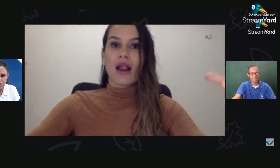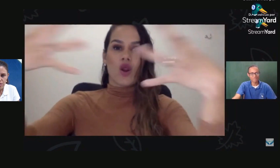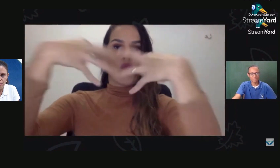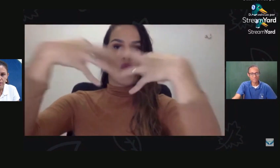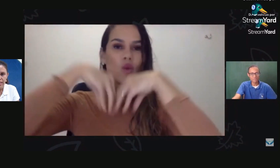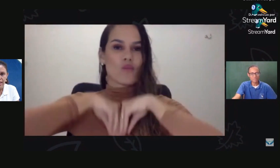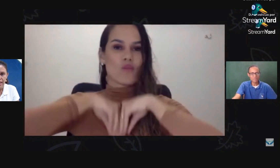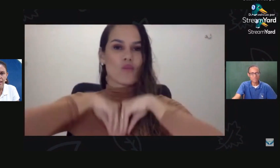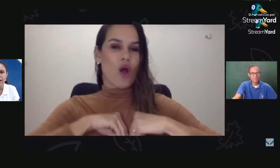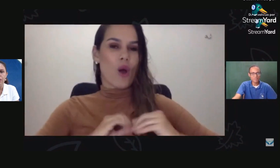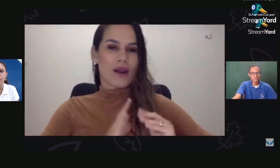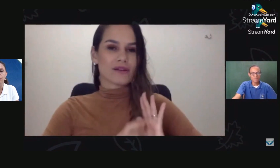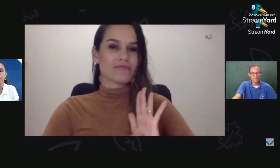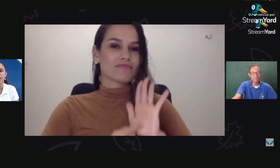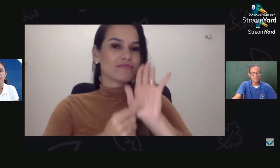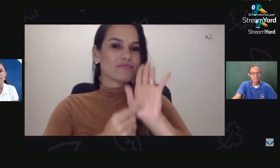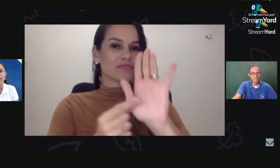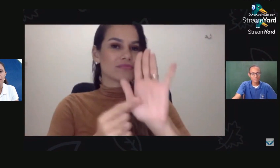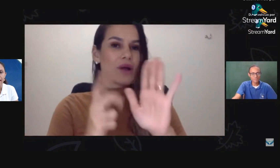de modelo